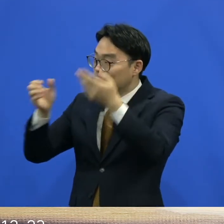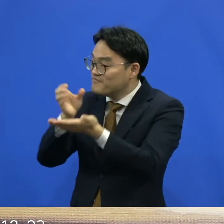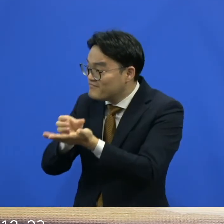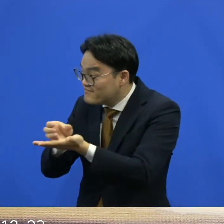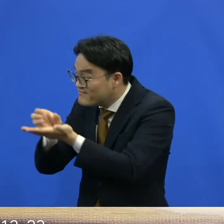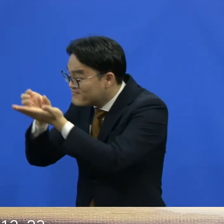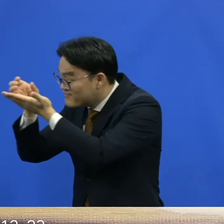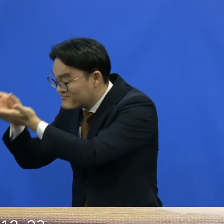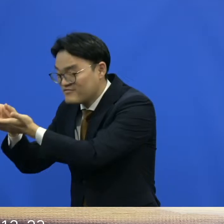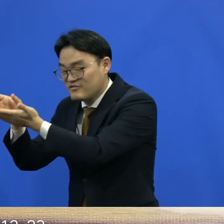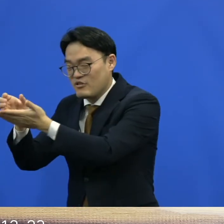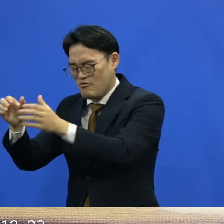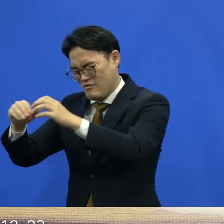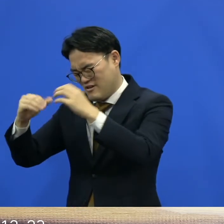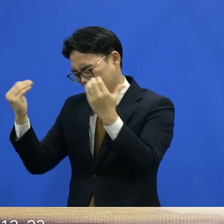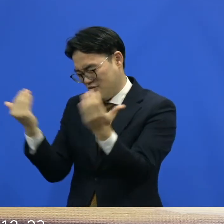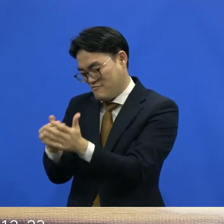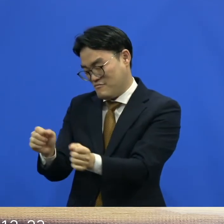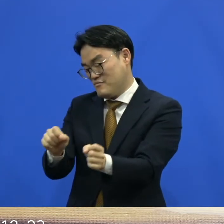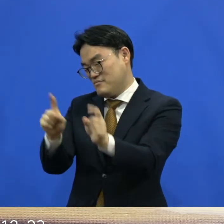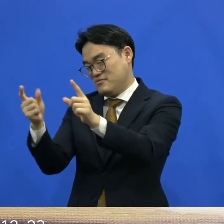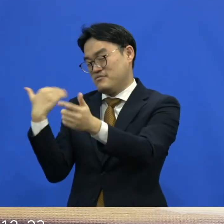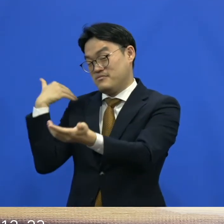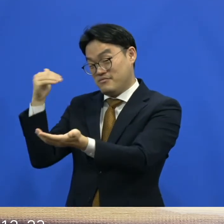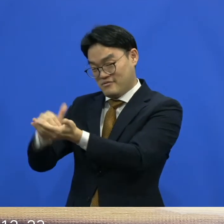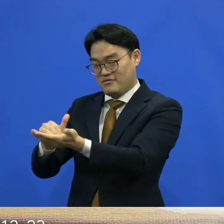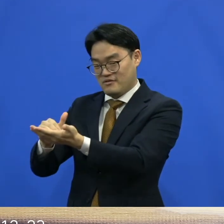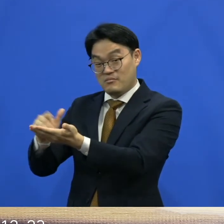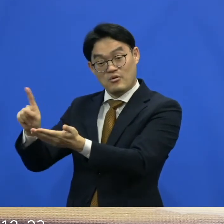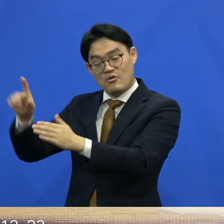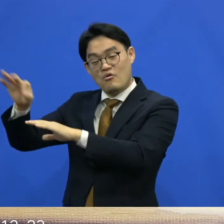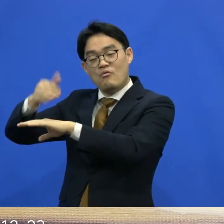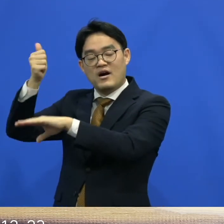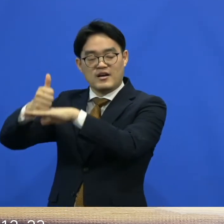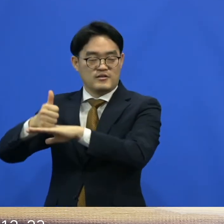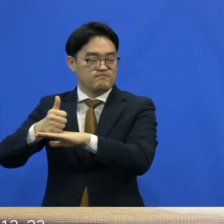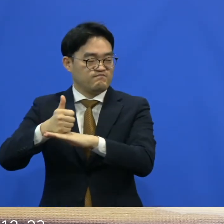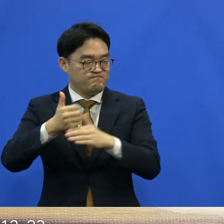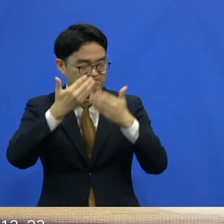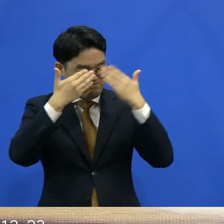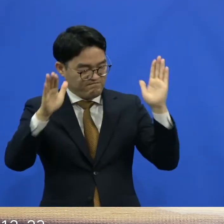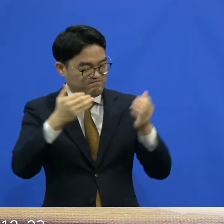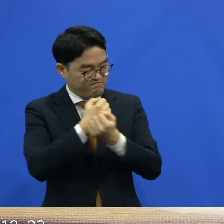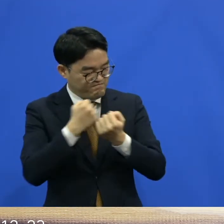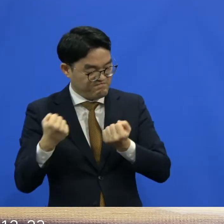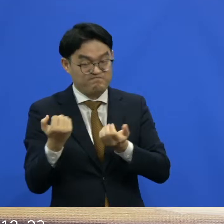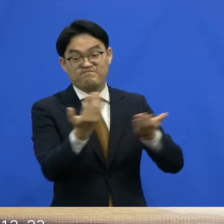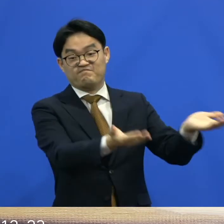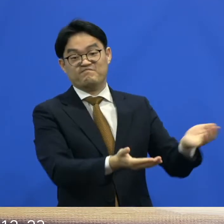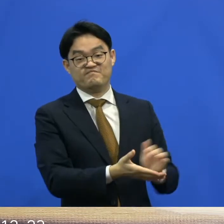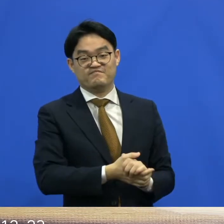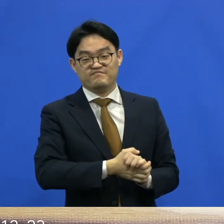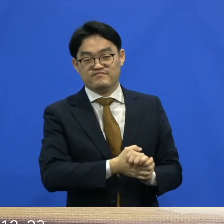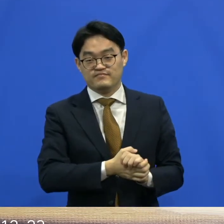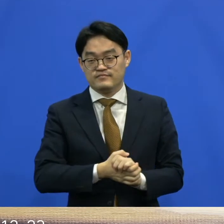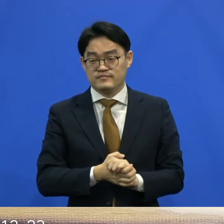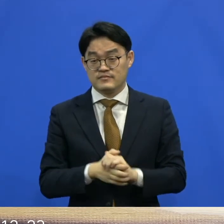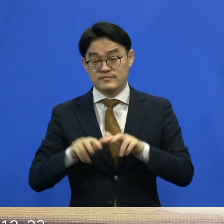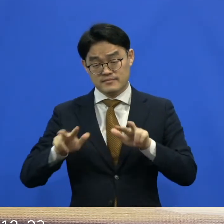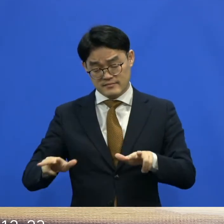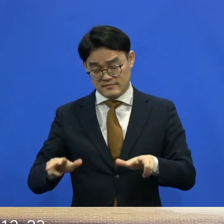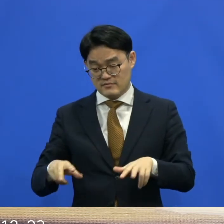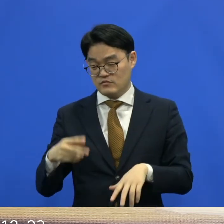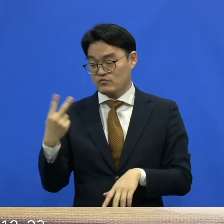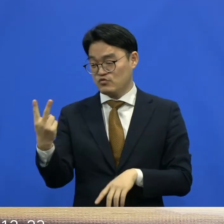드렸고 왕의 사면을 받은 거죠. 두 관원이 꿈을 꾸었고 요셉은